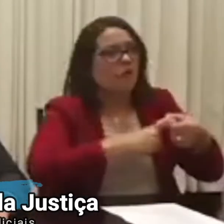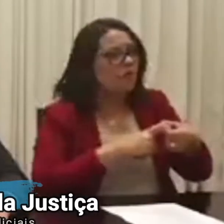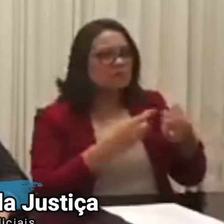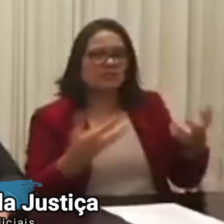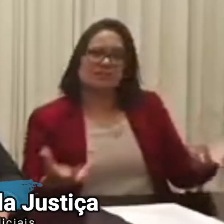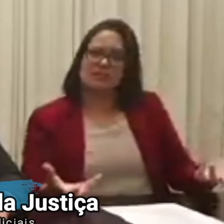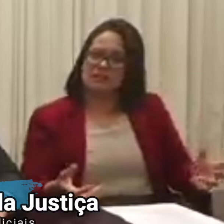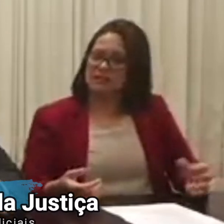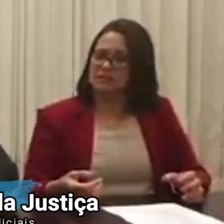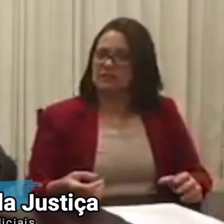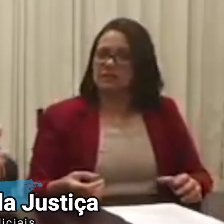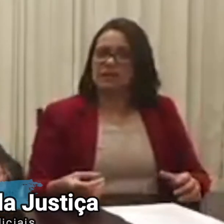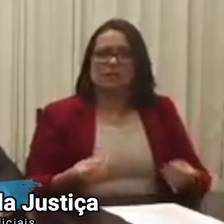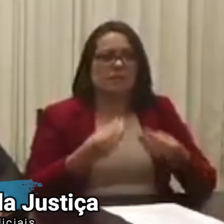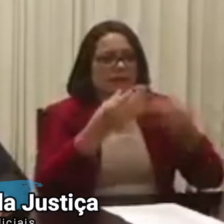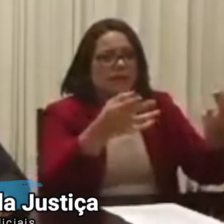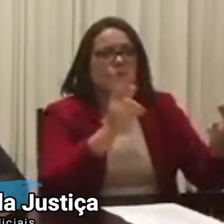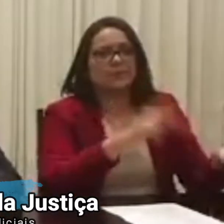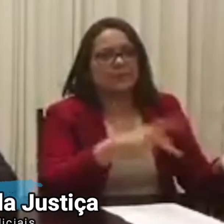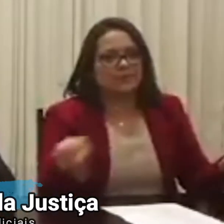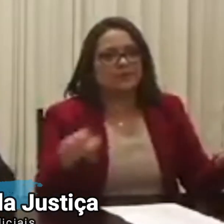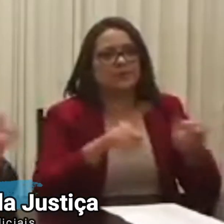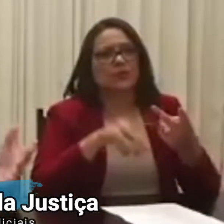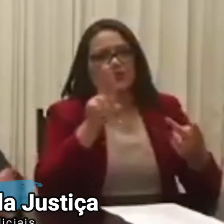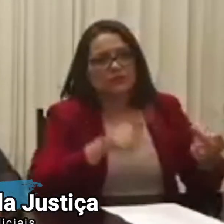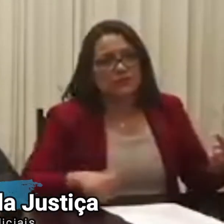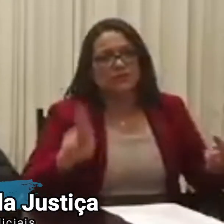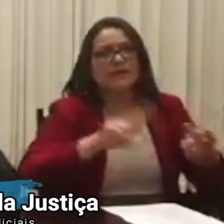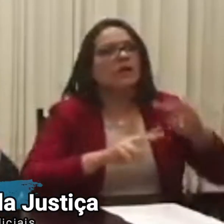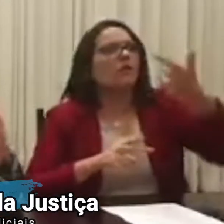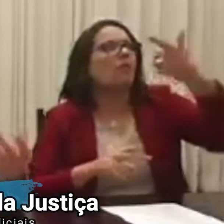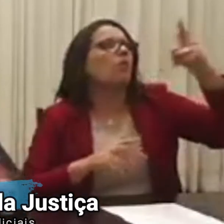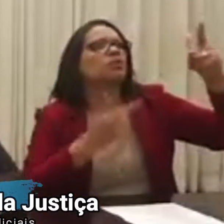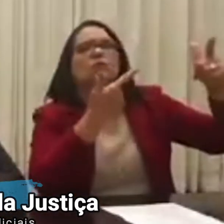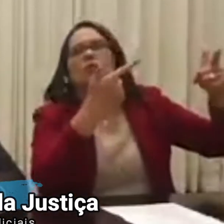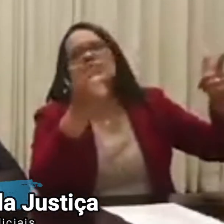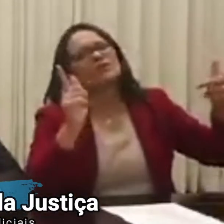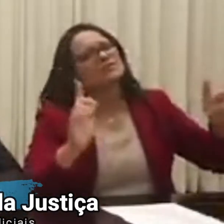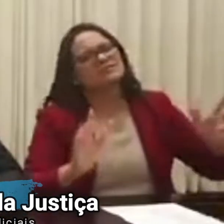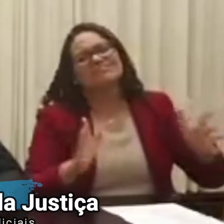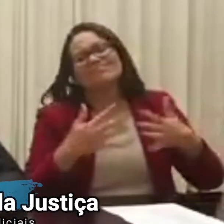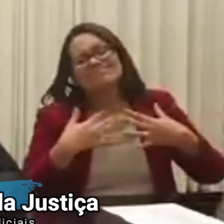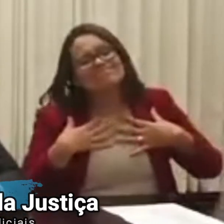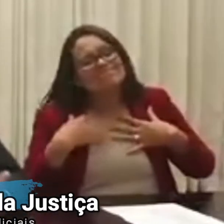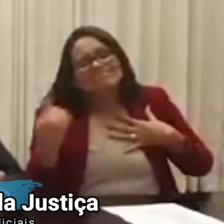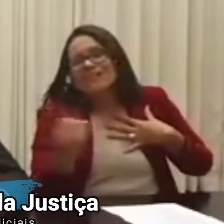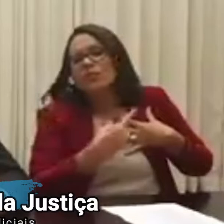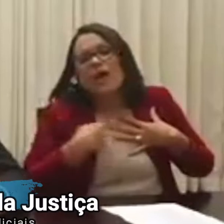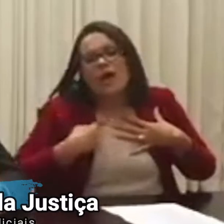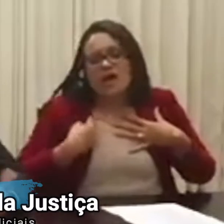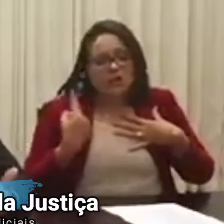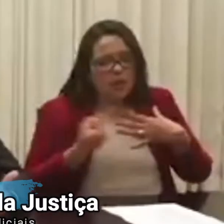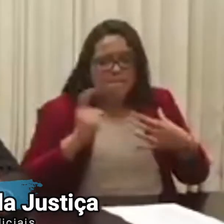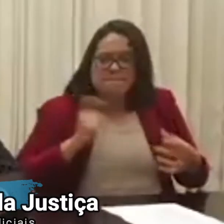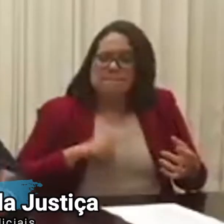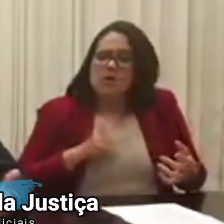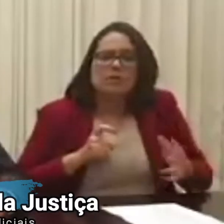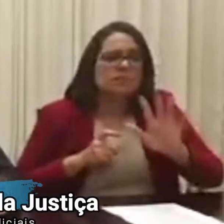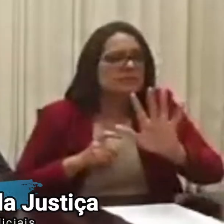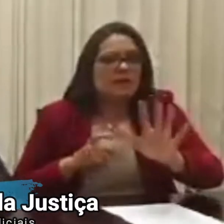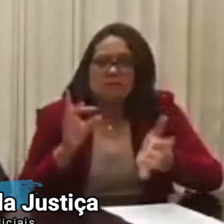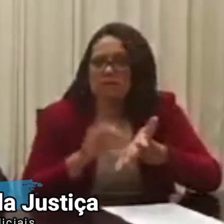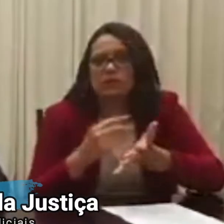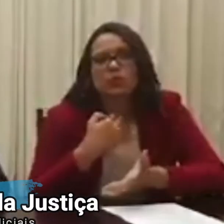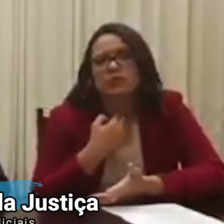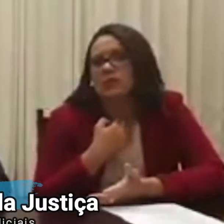isso para professores universitários, entre outros, né? Que para nós não é que maldade, não, é que não dá, pô. A gente não tem